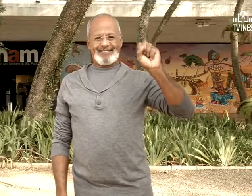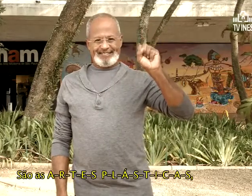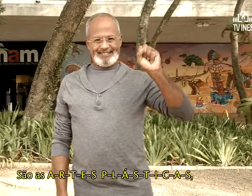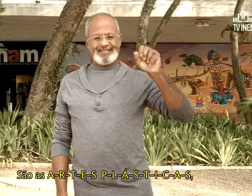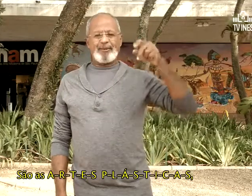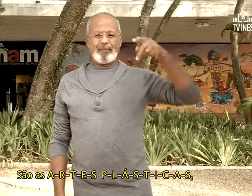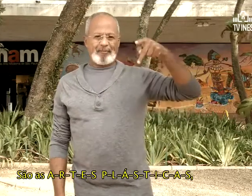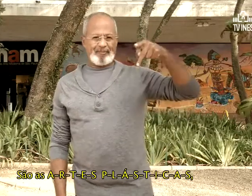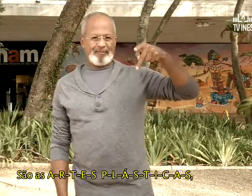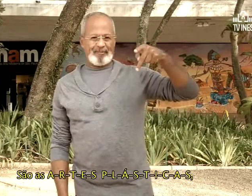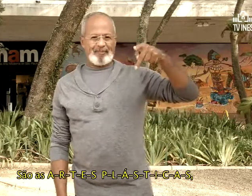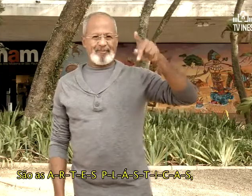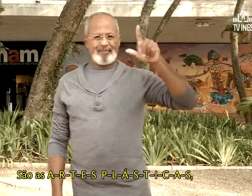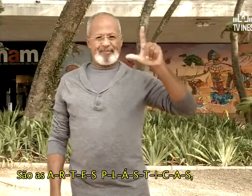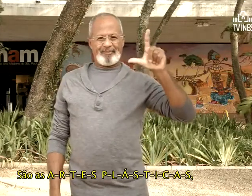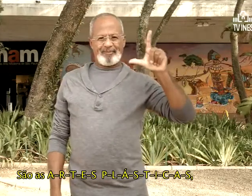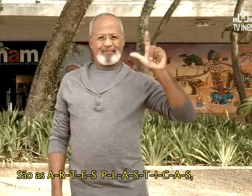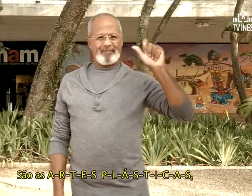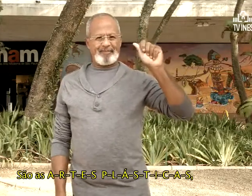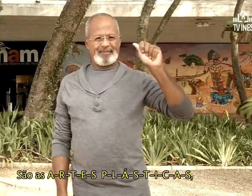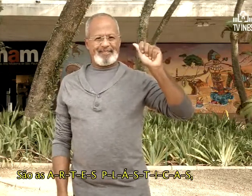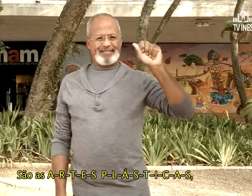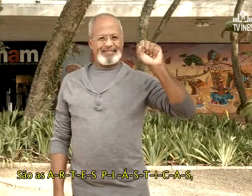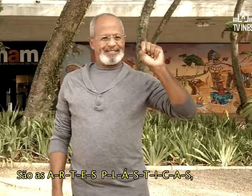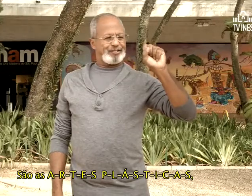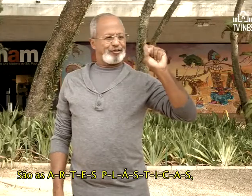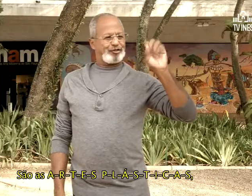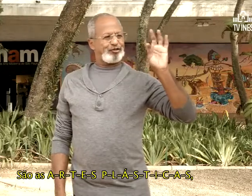São as artes plásticas.